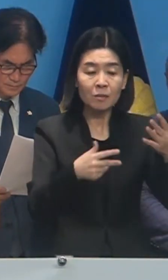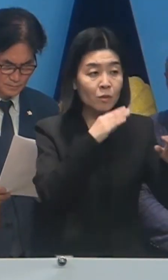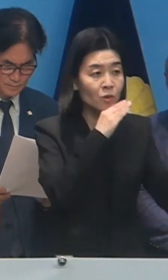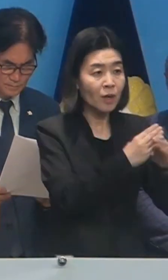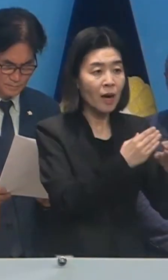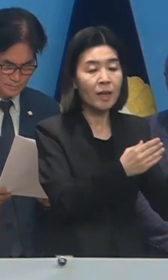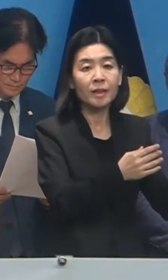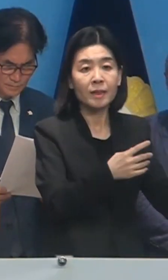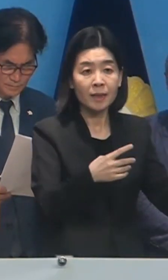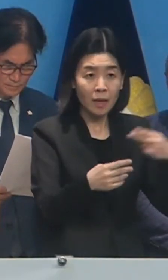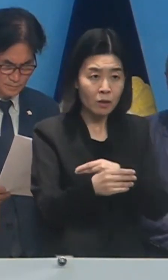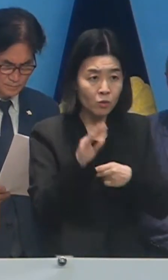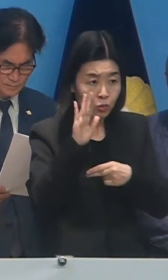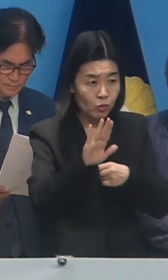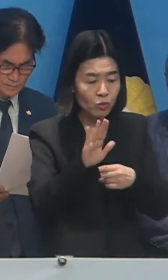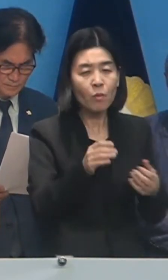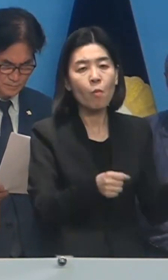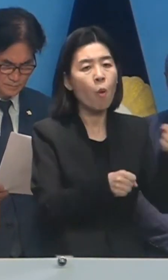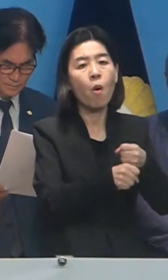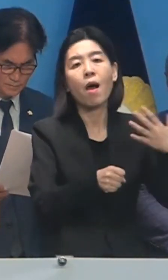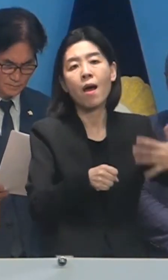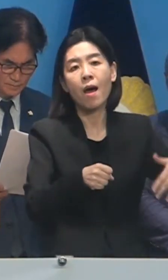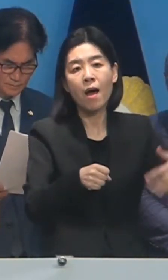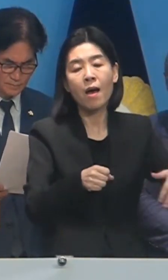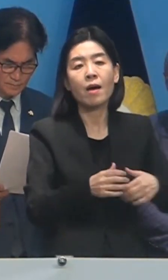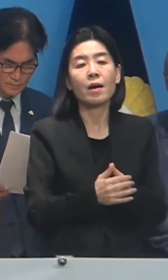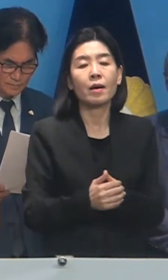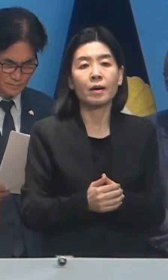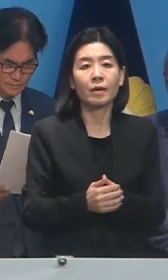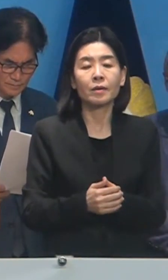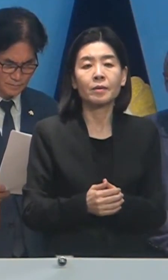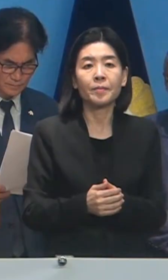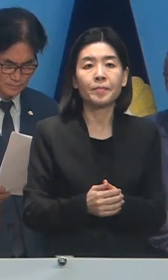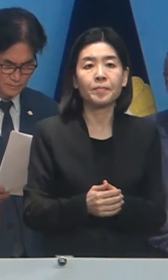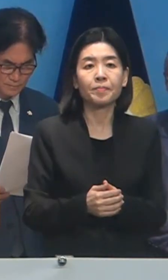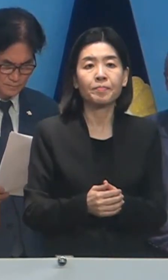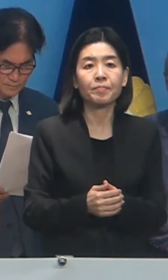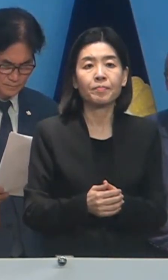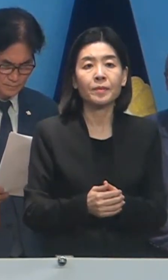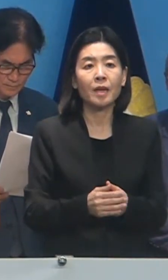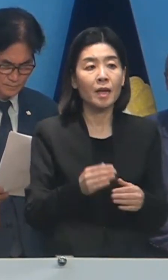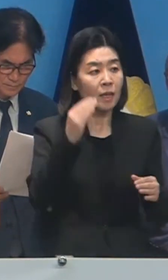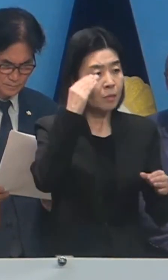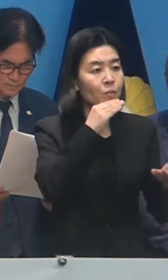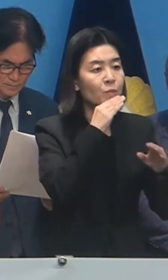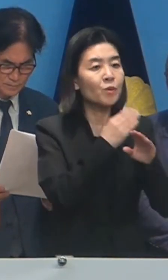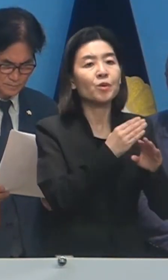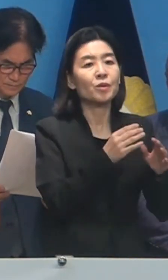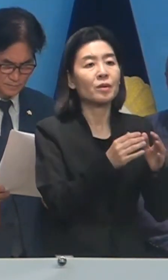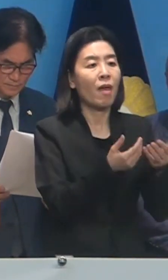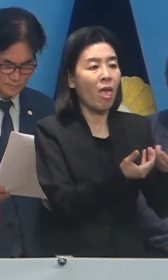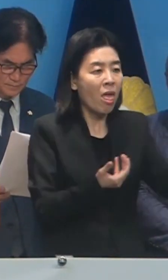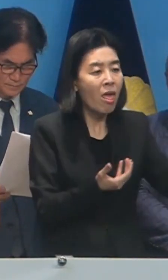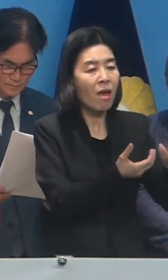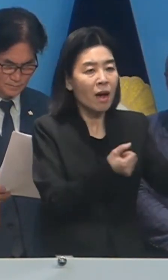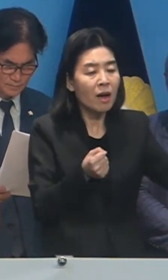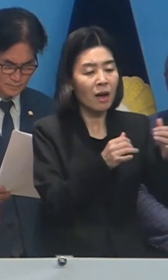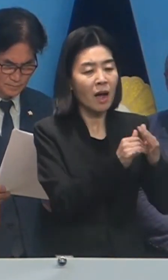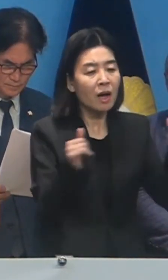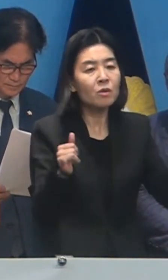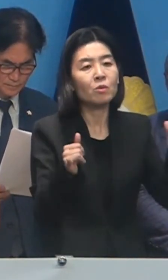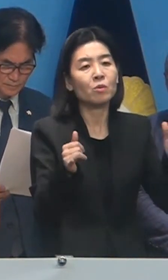후 복구되지 않고 있다. 이산 가족 상고문 5년